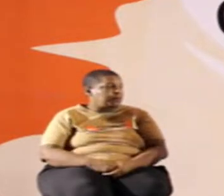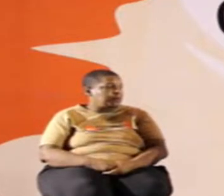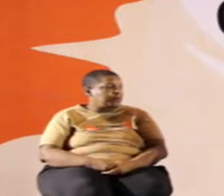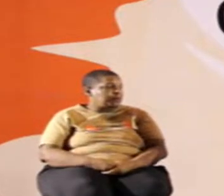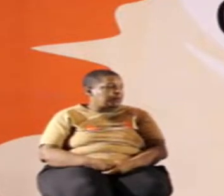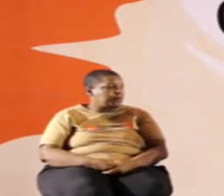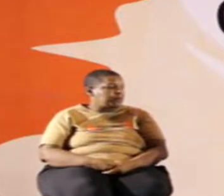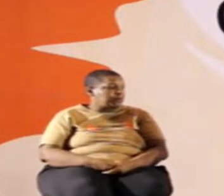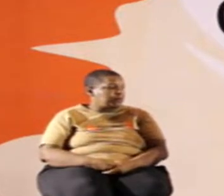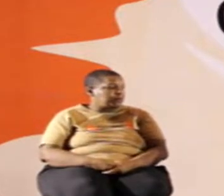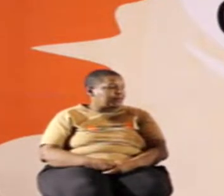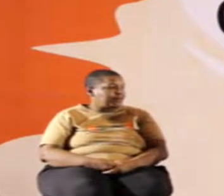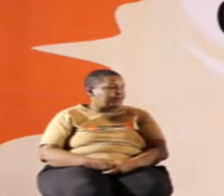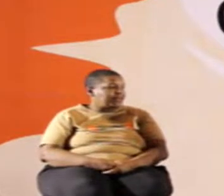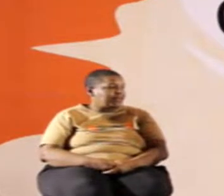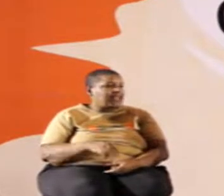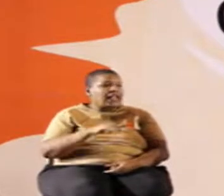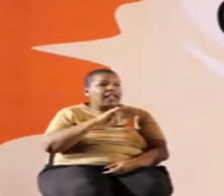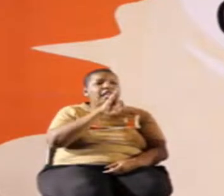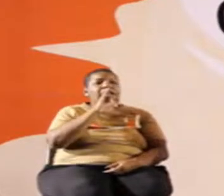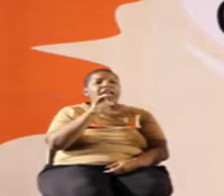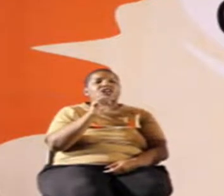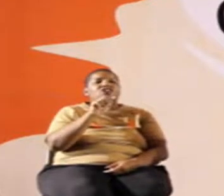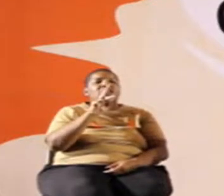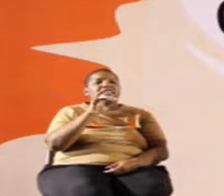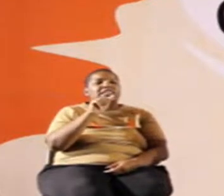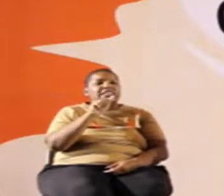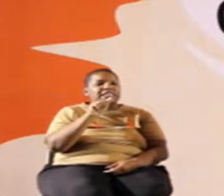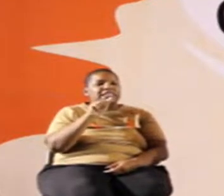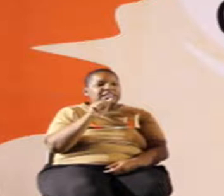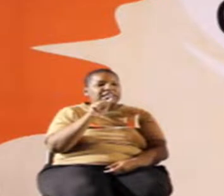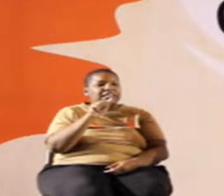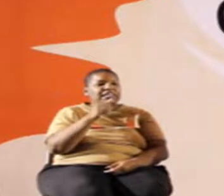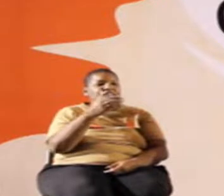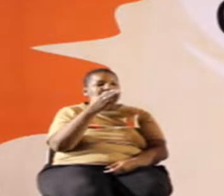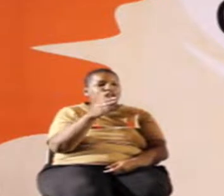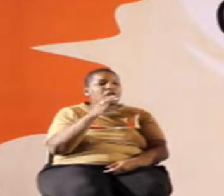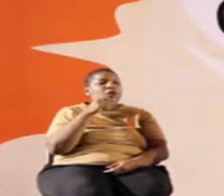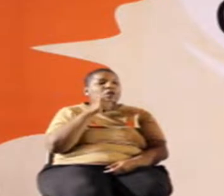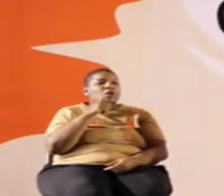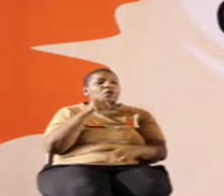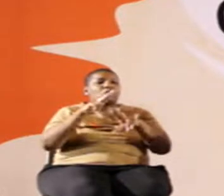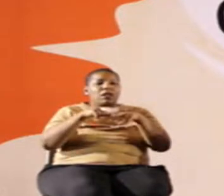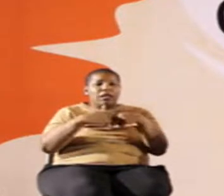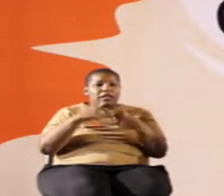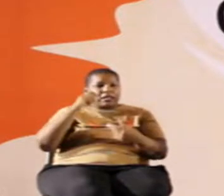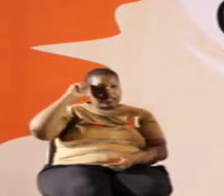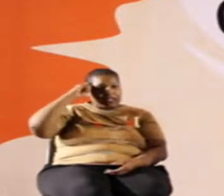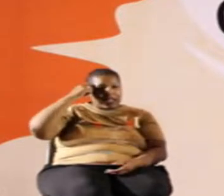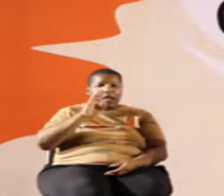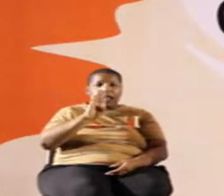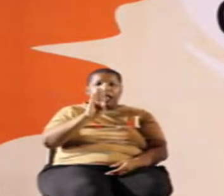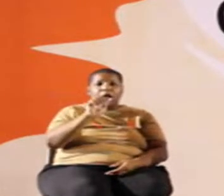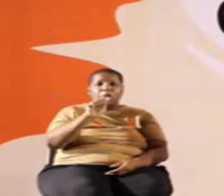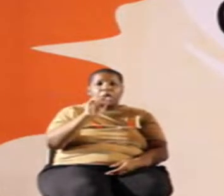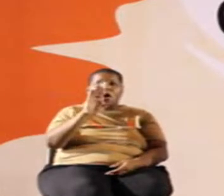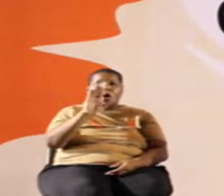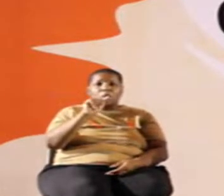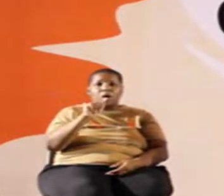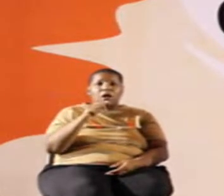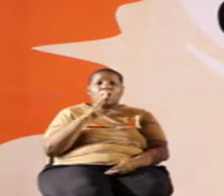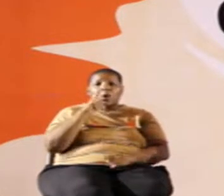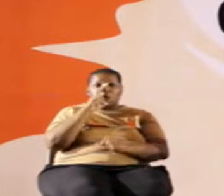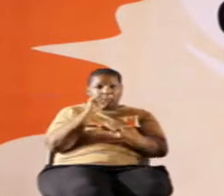Bom, aqui uma mensagem de Jacira... pelas mulheres negras, Baobá, o poder